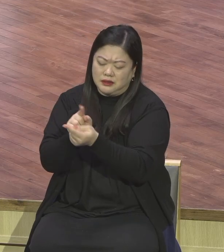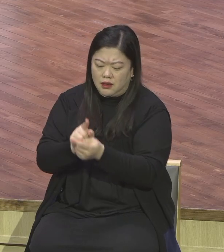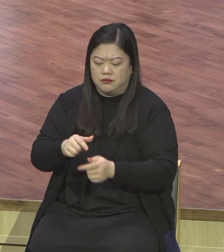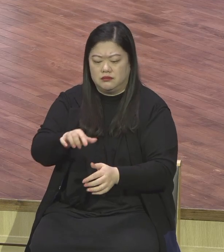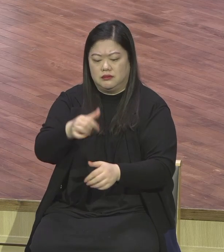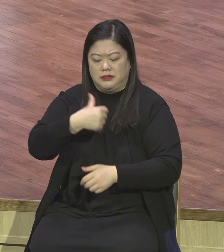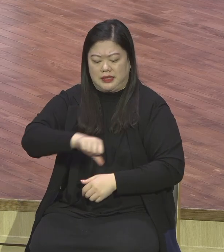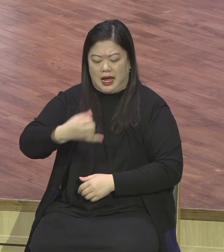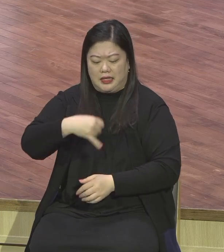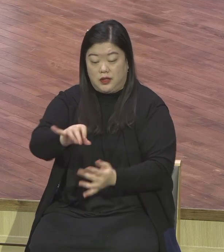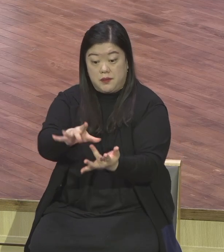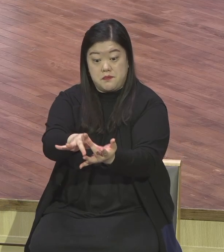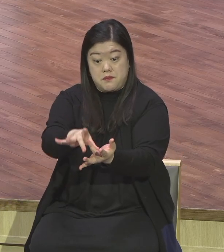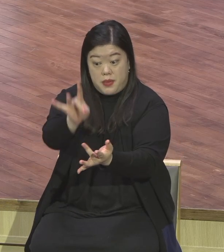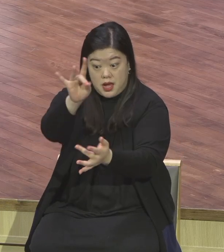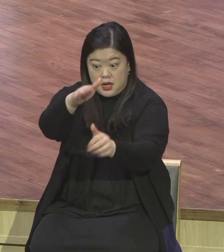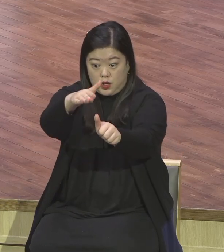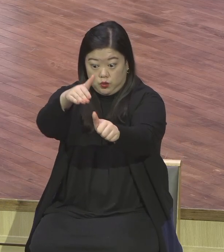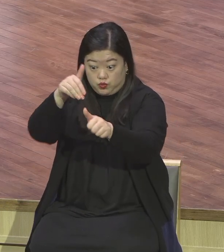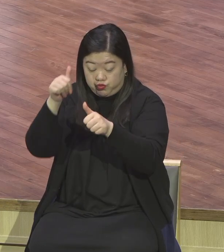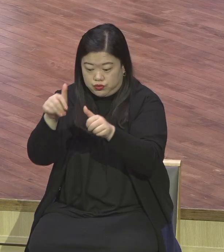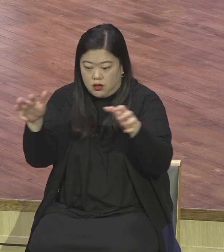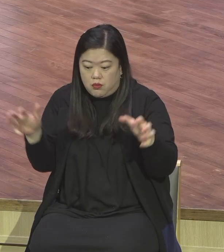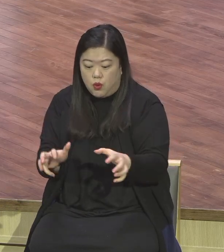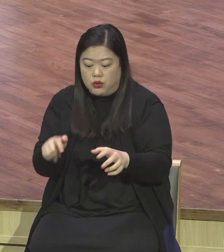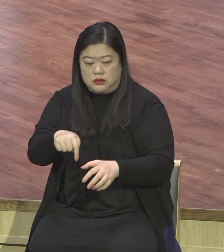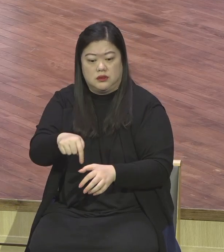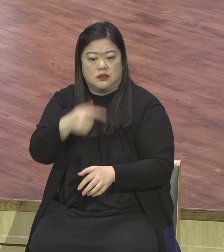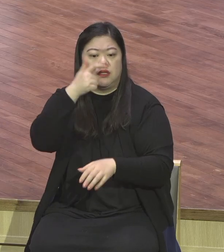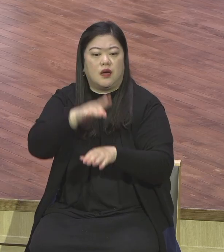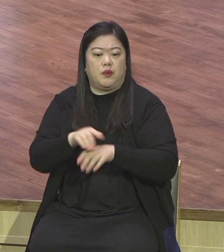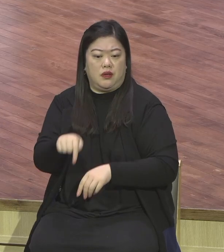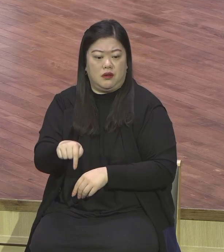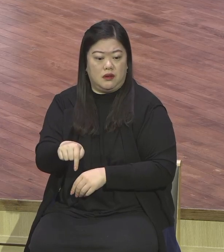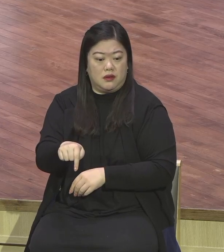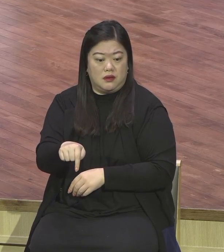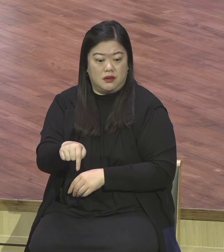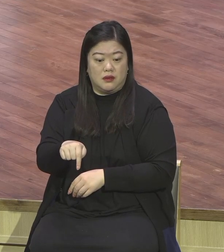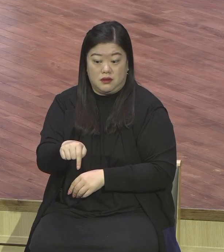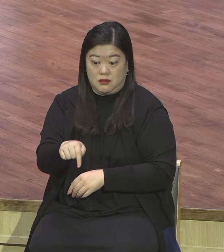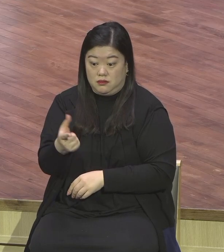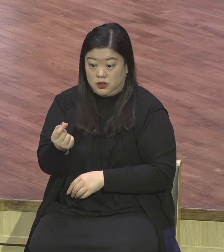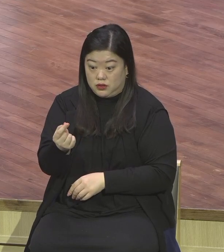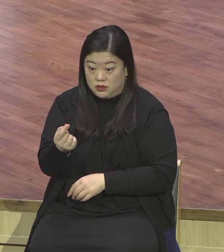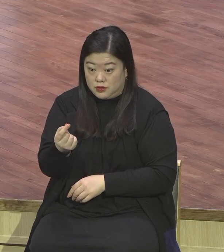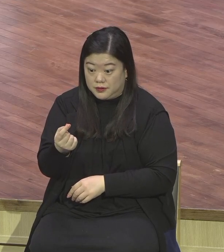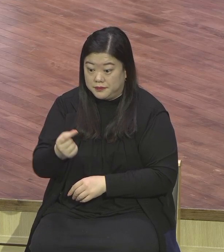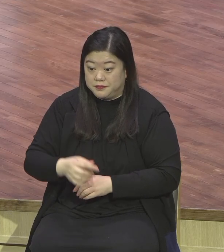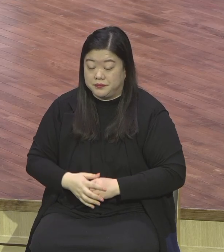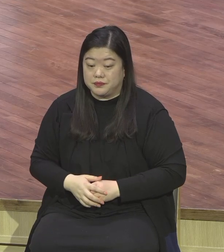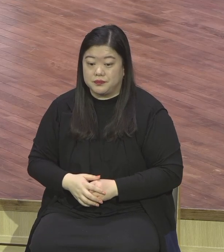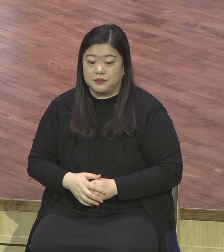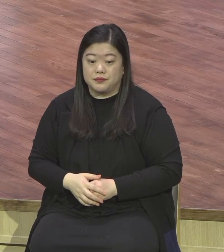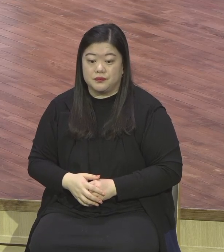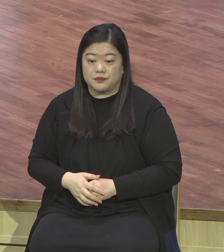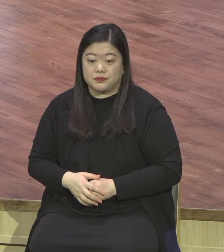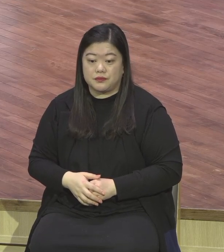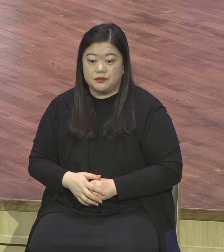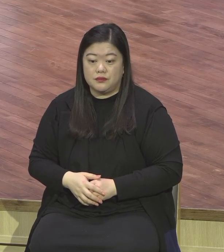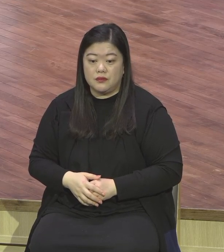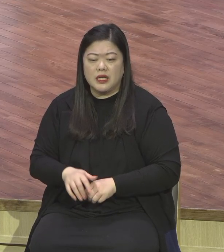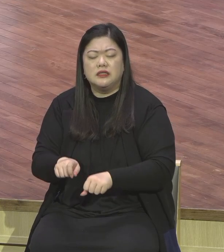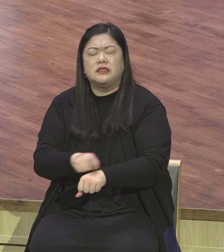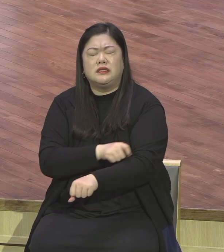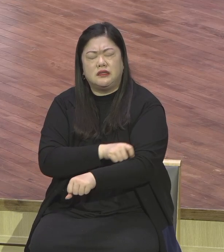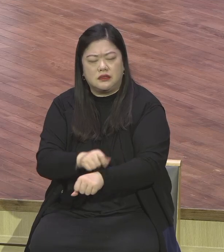구원받은 세상에 빠져나온 사람들 구원받은 사람만이 될 수 있단 말이에요 아멘 이게 보통 특권이